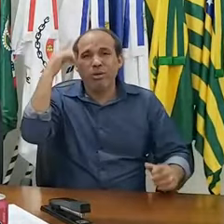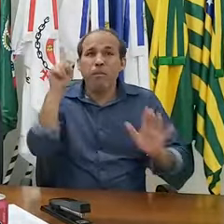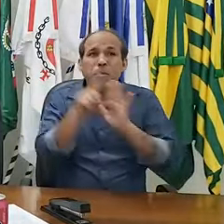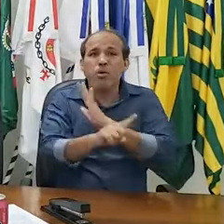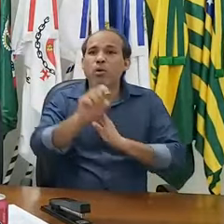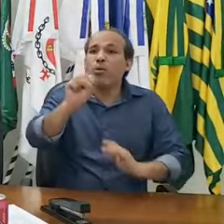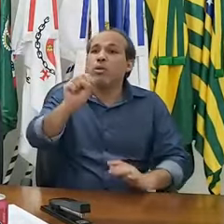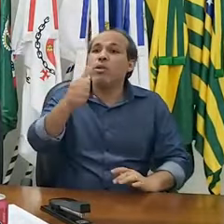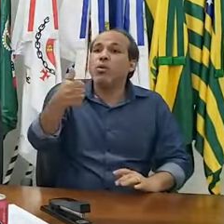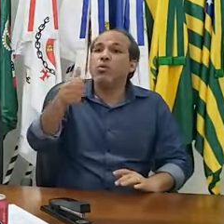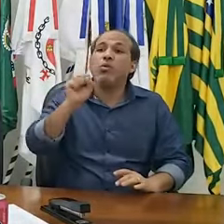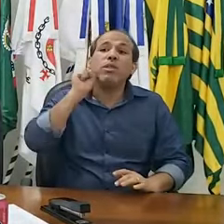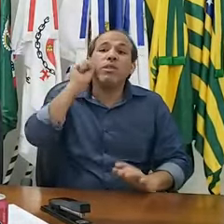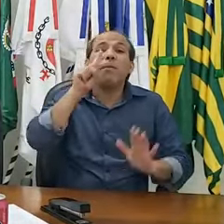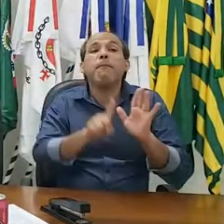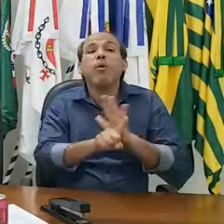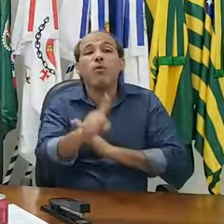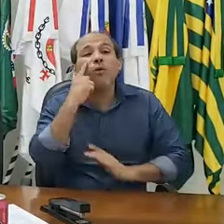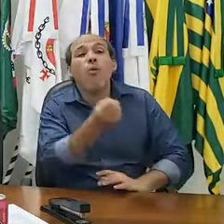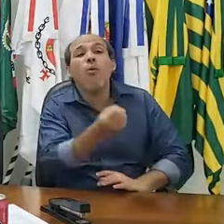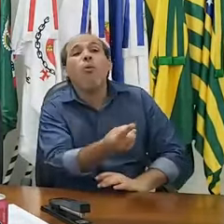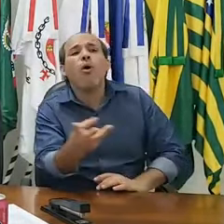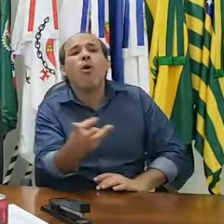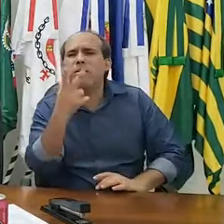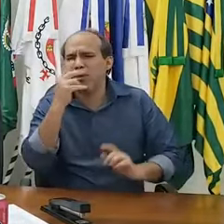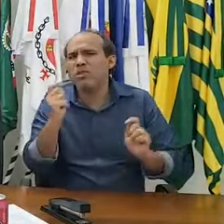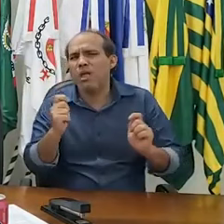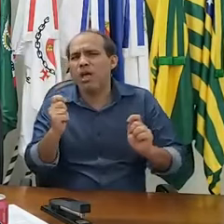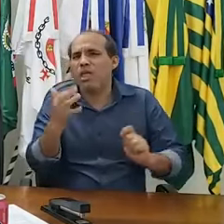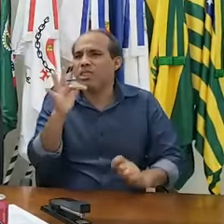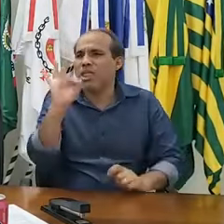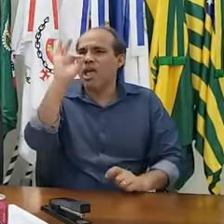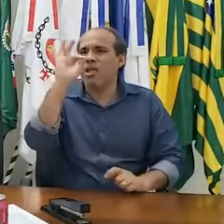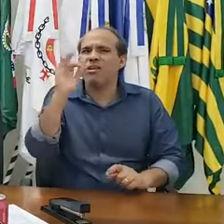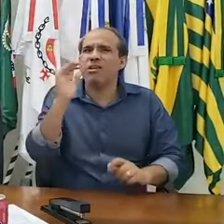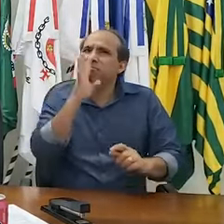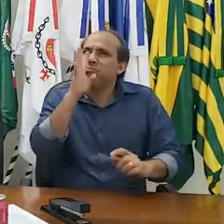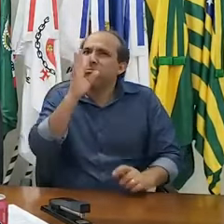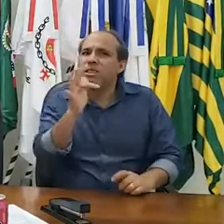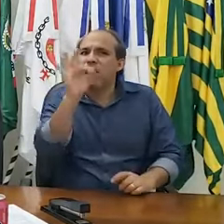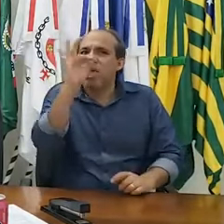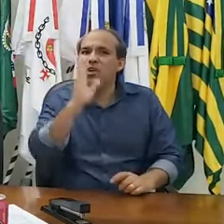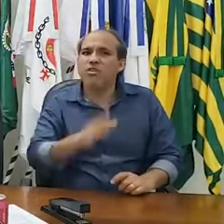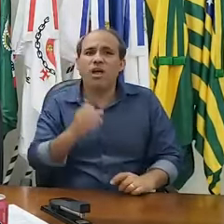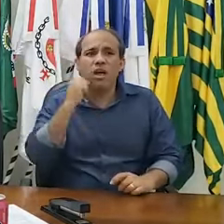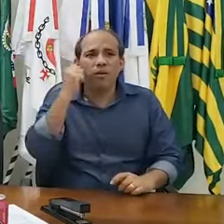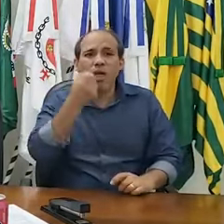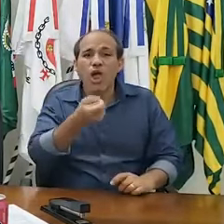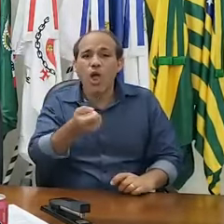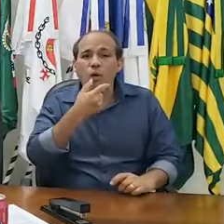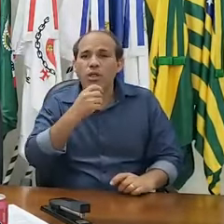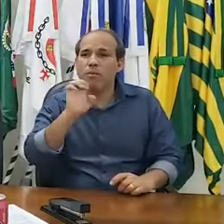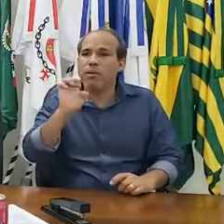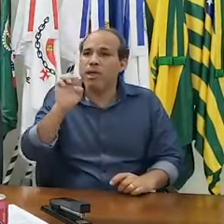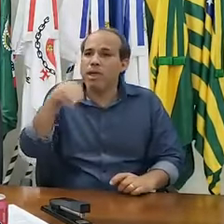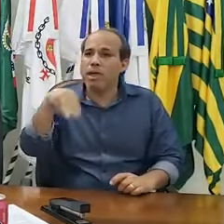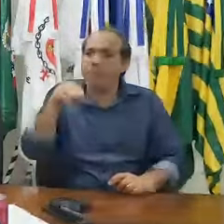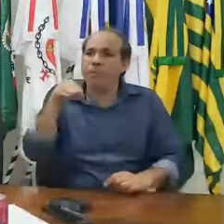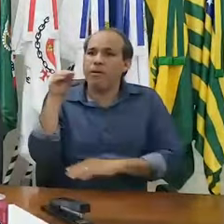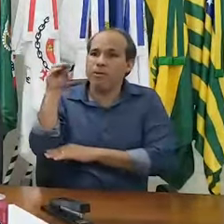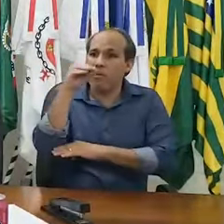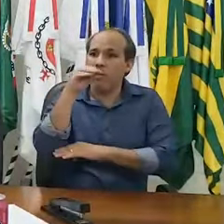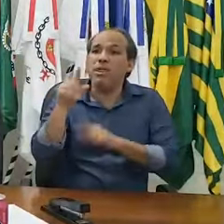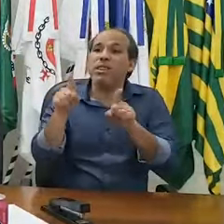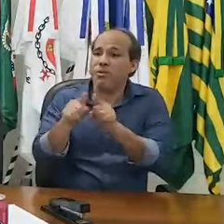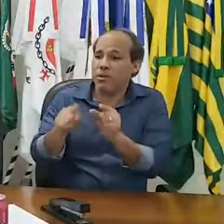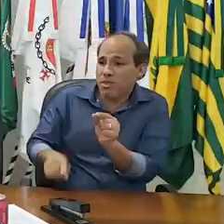81 senadores, eu vou chutar aqui que pelo menos 10 tomaram esse remédio que eu ofereci para a EMA aí, e esse outro remédio que